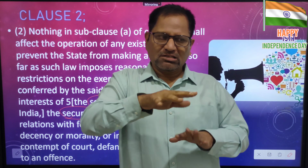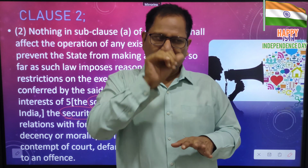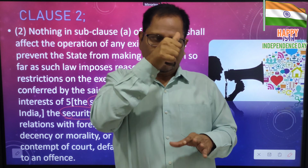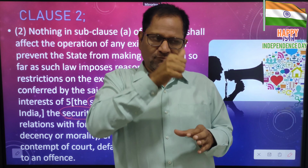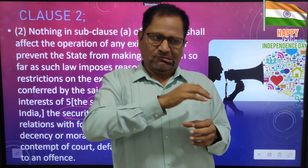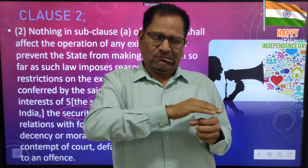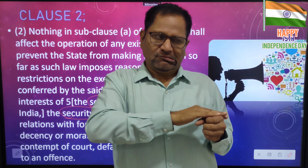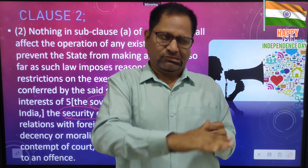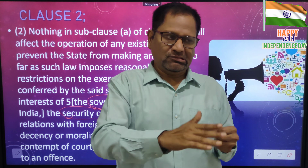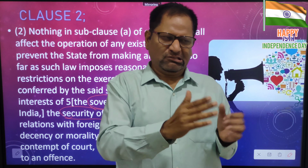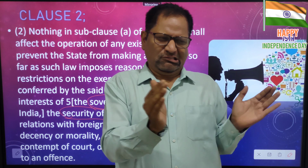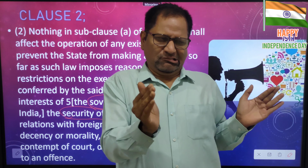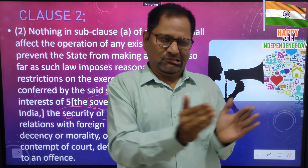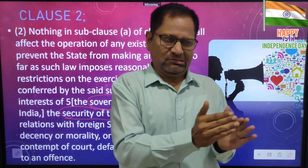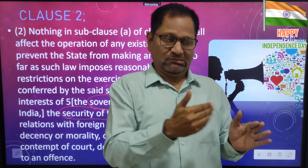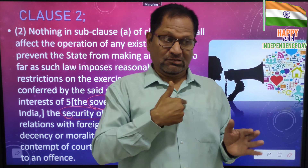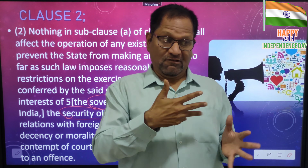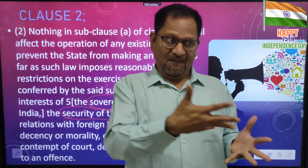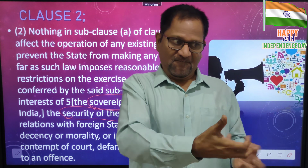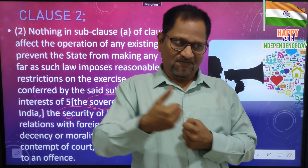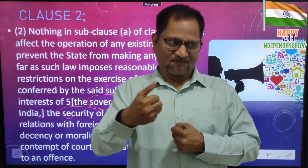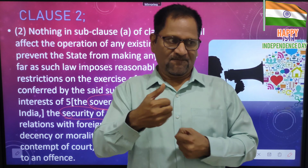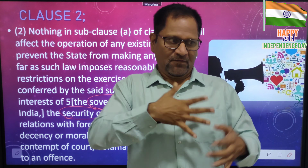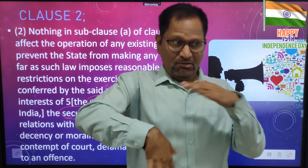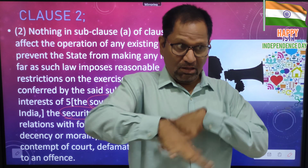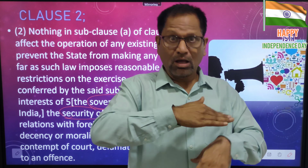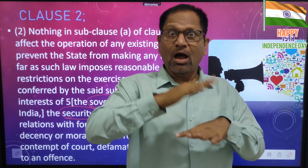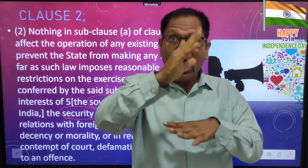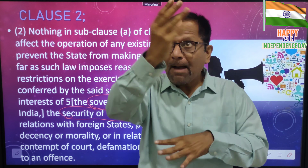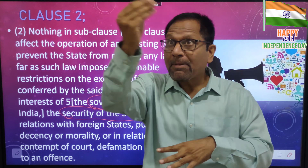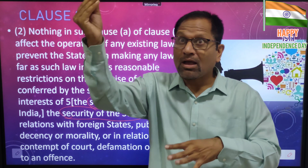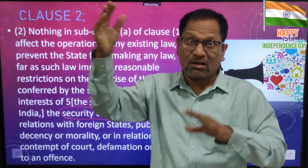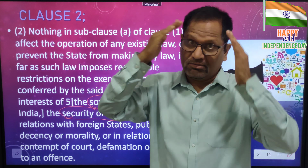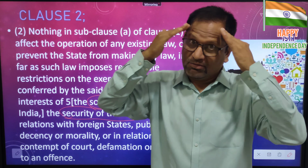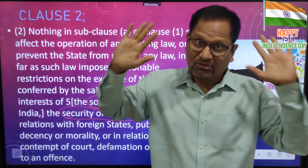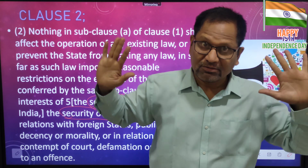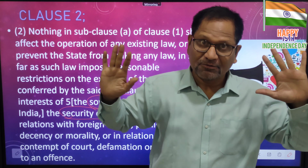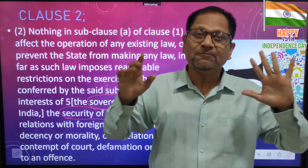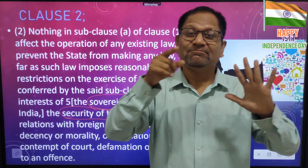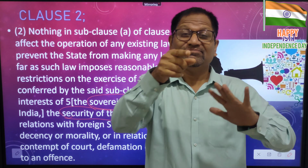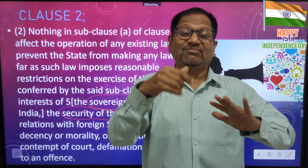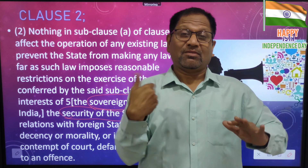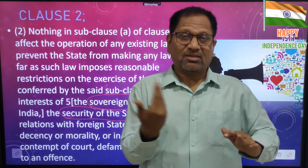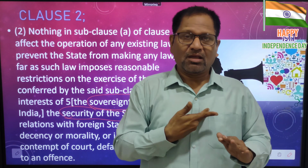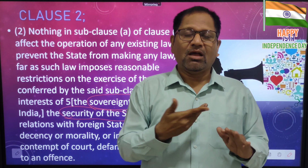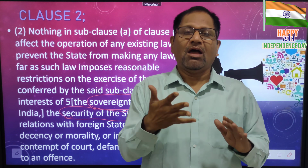सी भी कंट्री हो सकता है सब दूसरे मुल्क कोई सी भी बात सो प्लान कर रहे हो, तो यहाँ पर